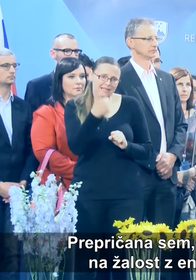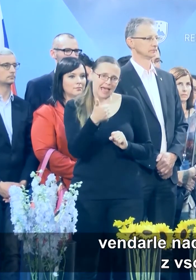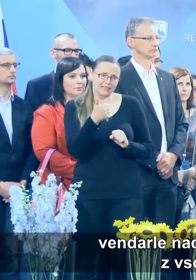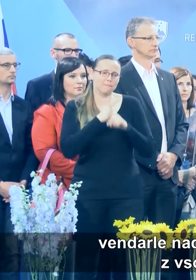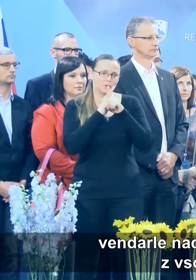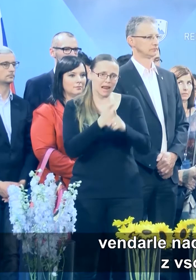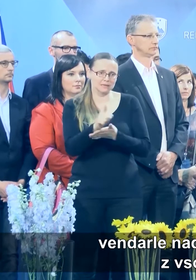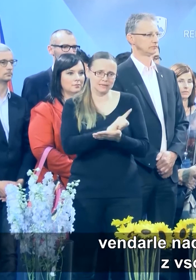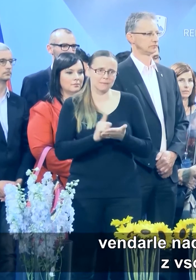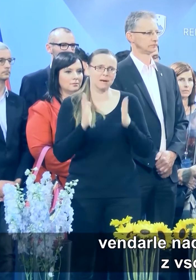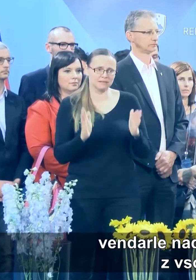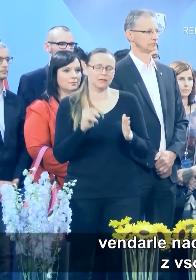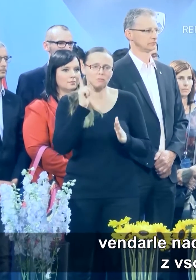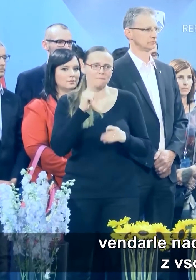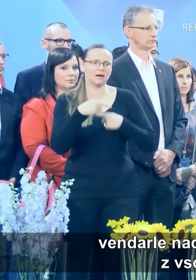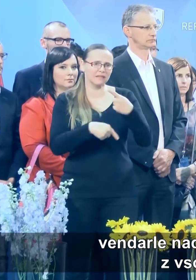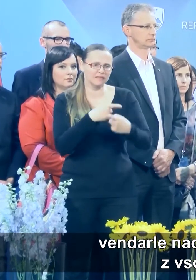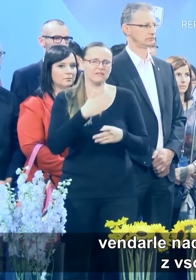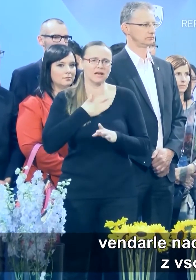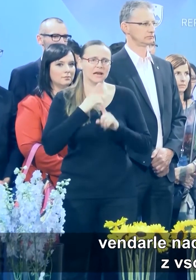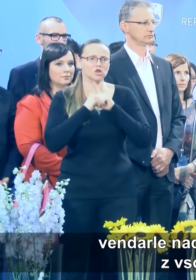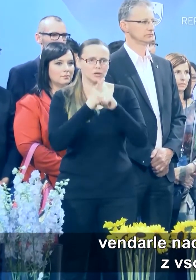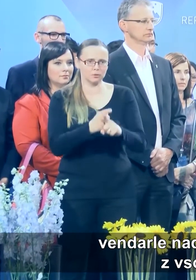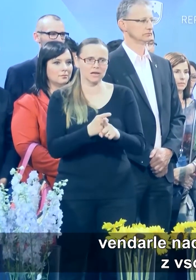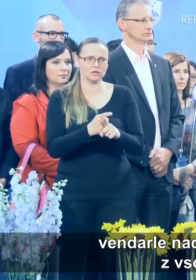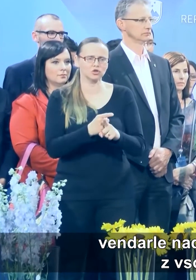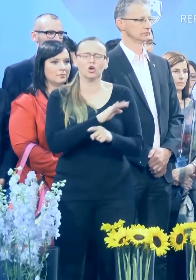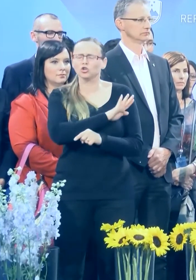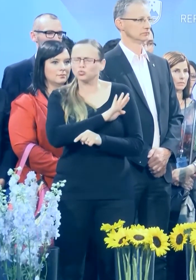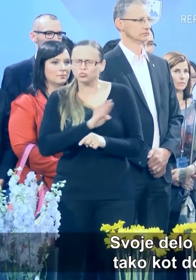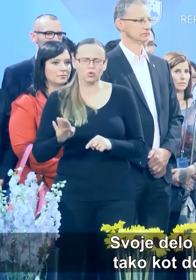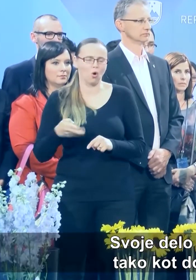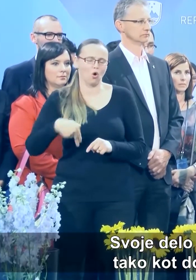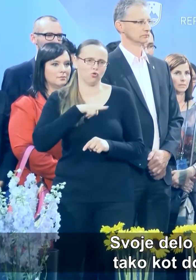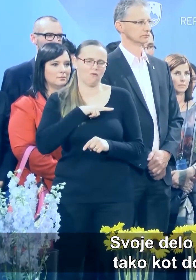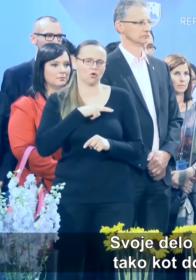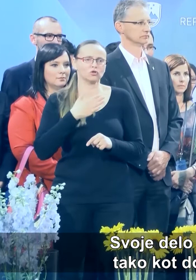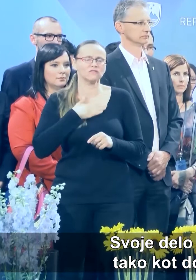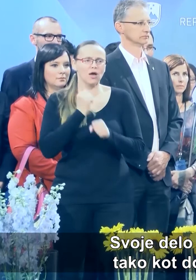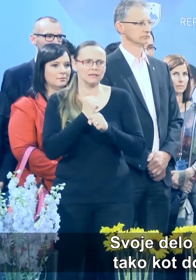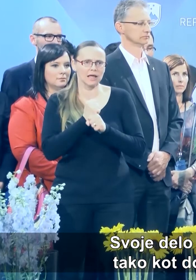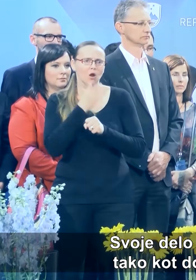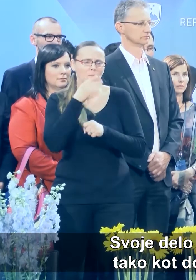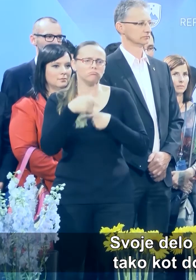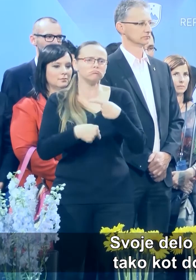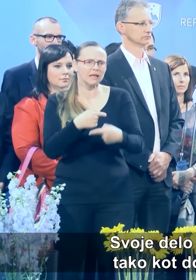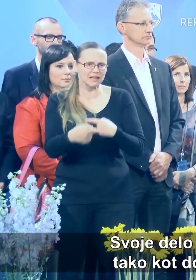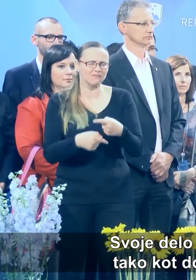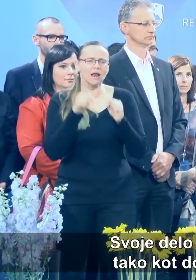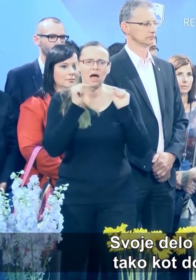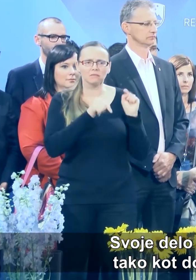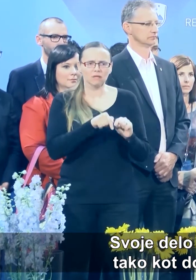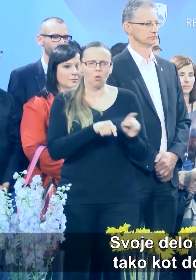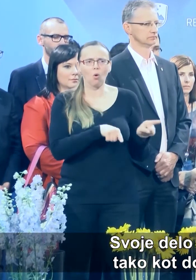mandatom, ampak vendarle nadaljevali naše poslanstvo z vso odgovornostjo. Svoje delo nameravam nadaljevati tako kot